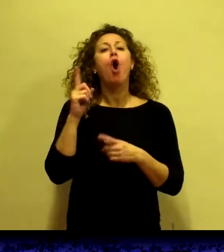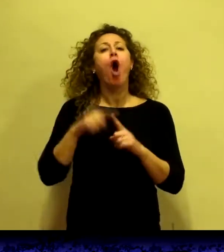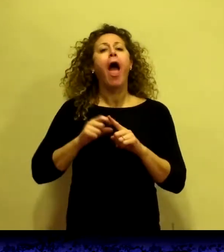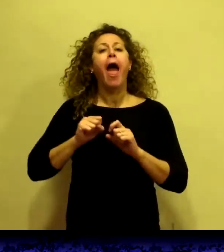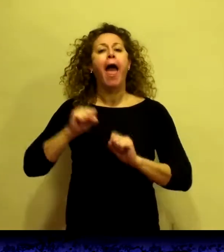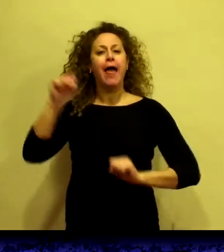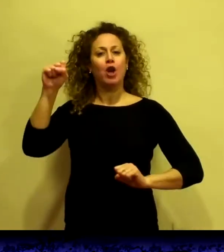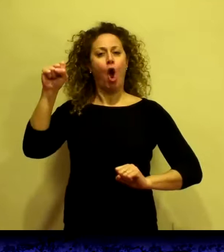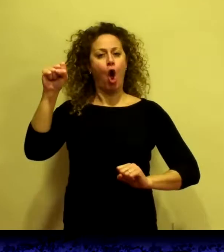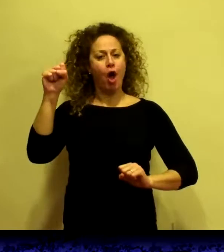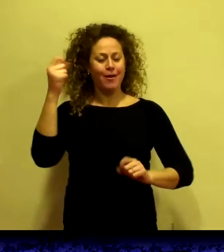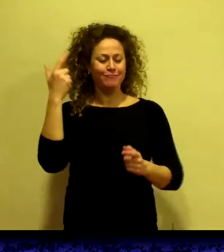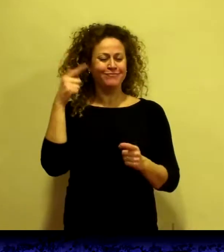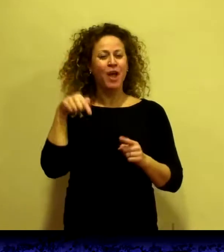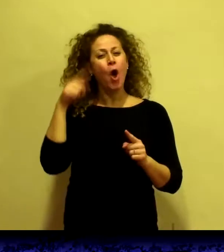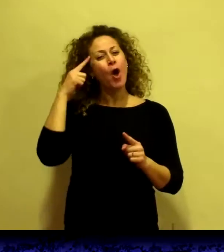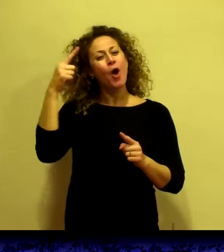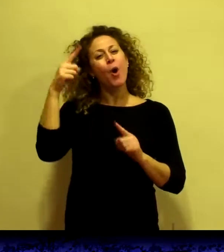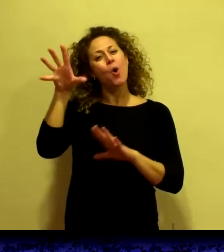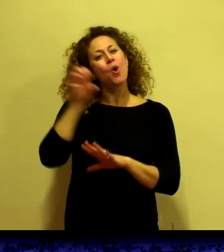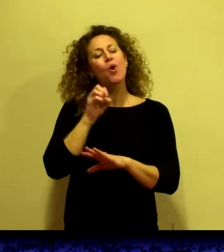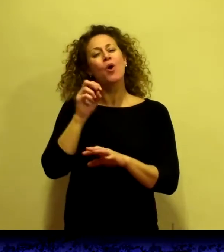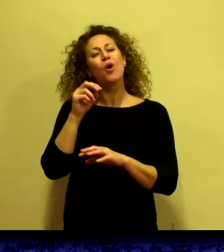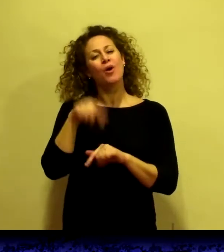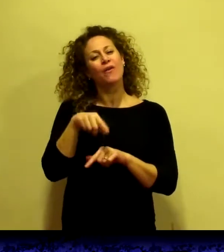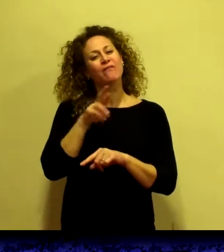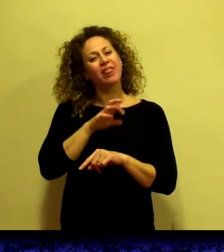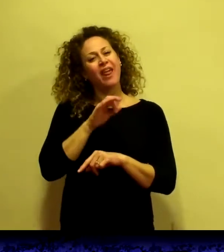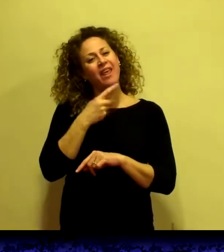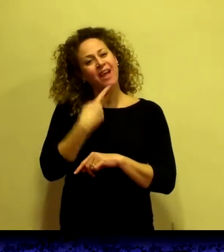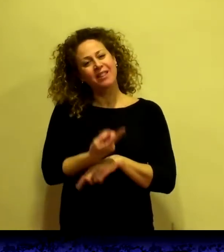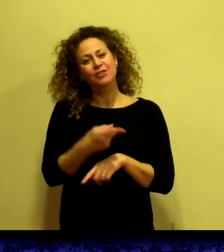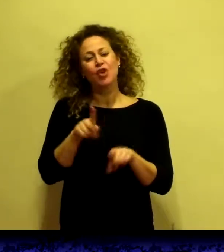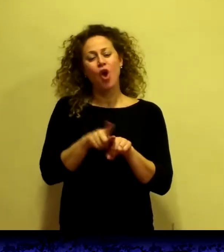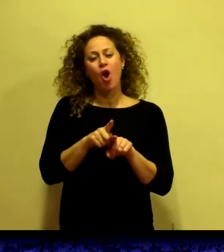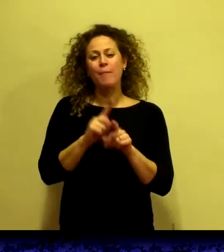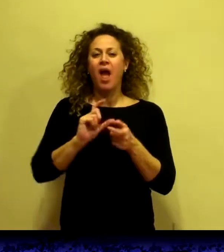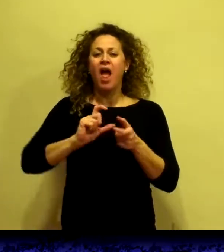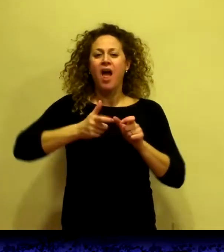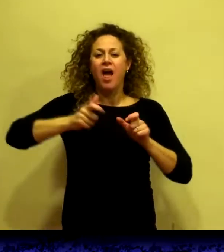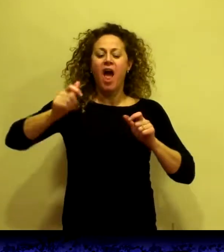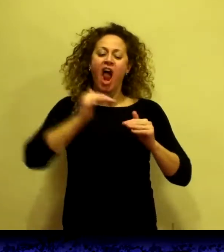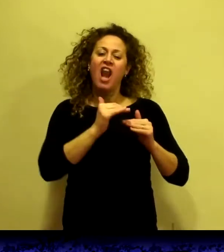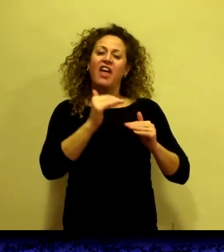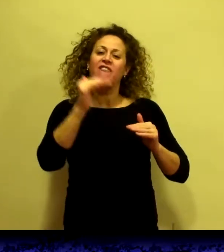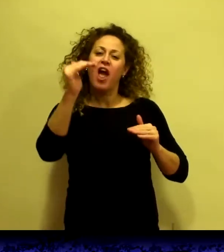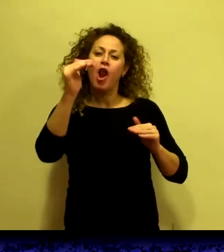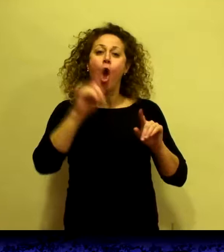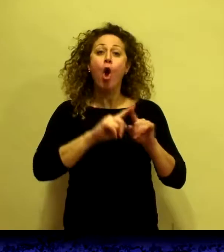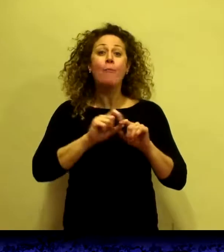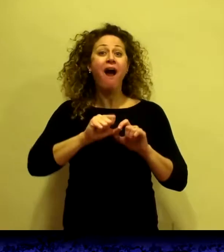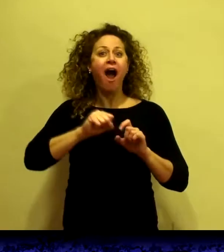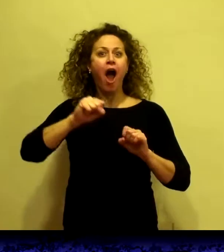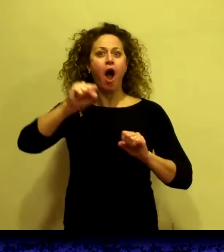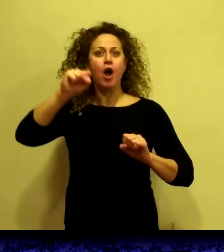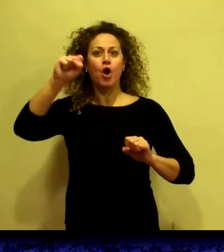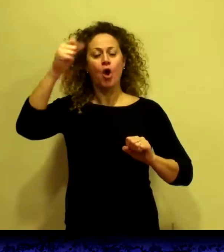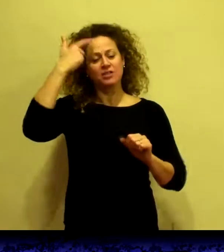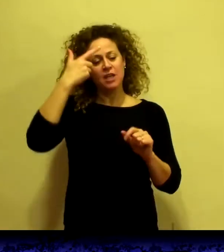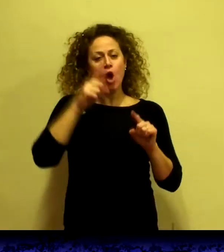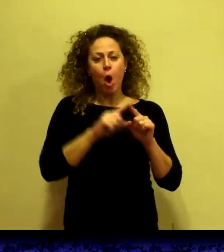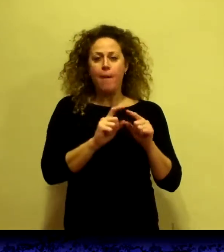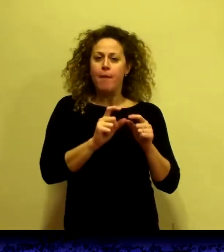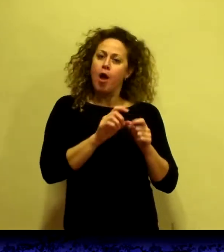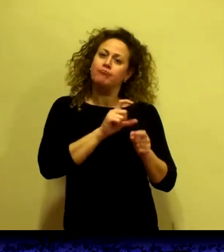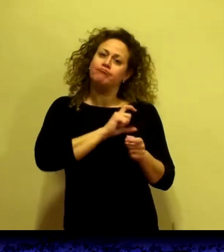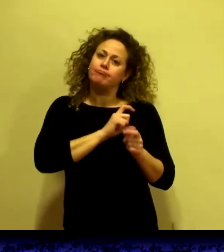fantasy, dei videogiochi, dei giochi di ruolo, quando si sale di livello progressivamente, e così abbiamo voluto fare anche sul sito. Ah.